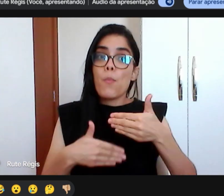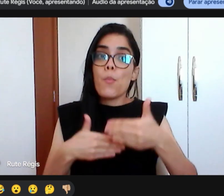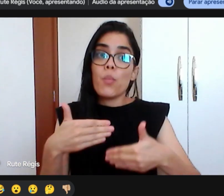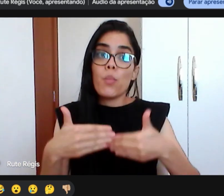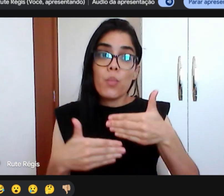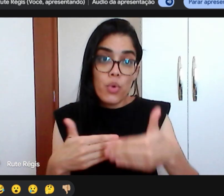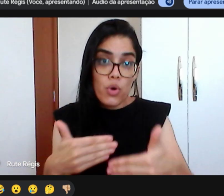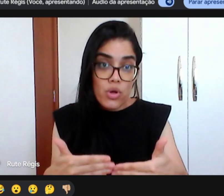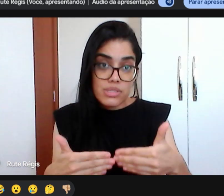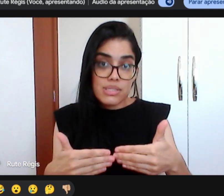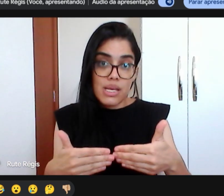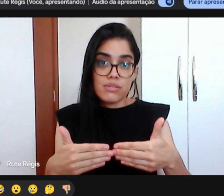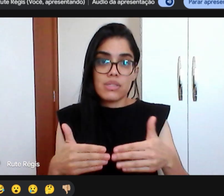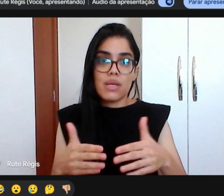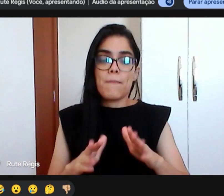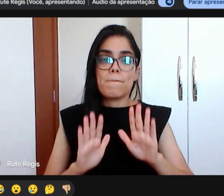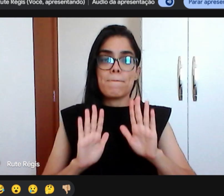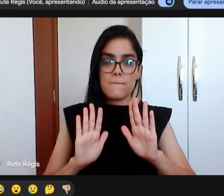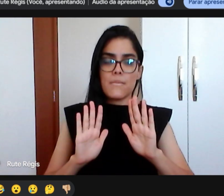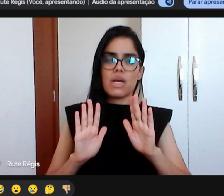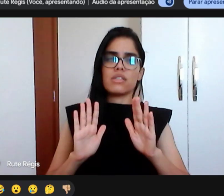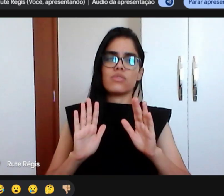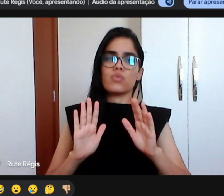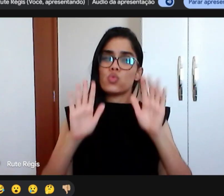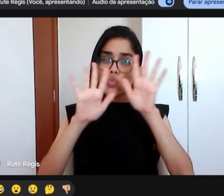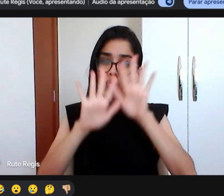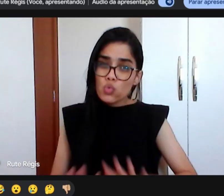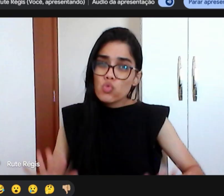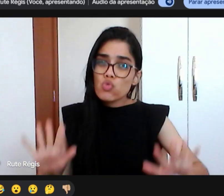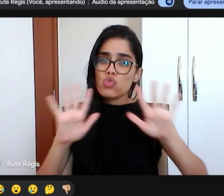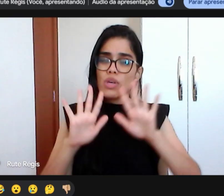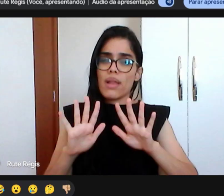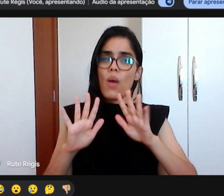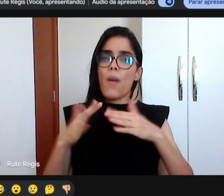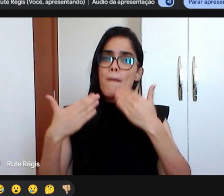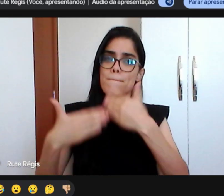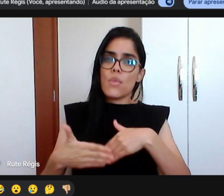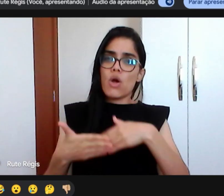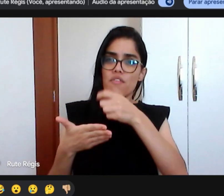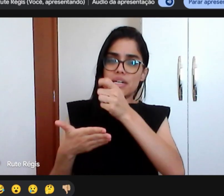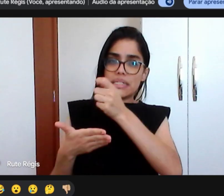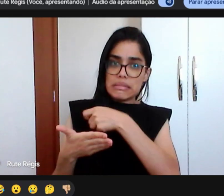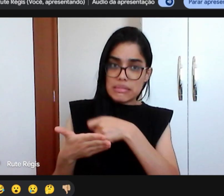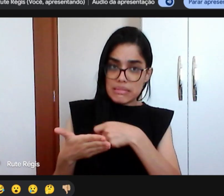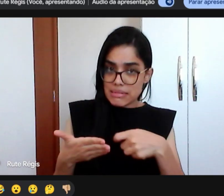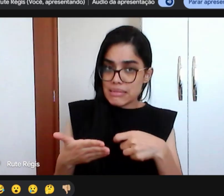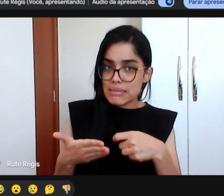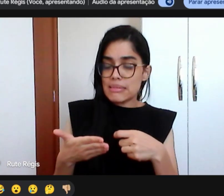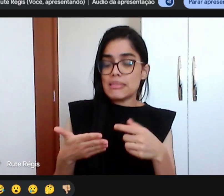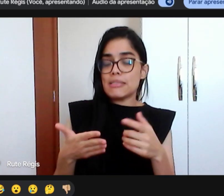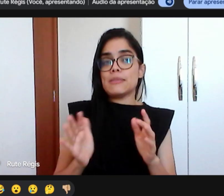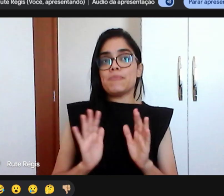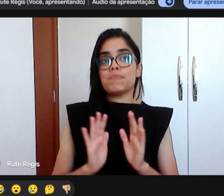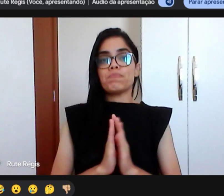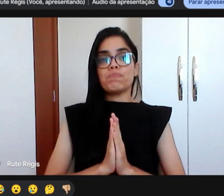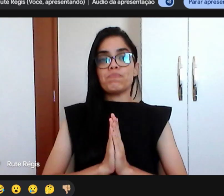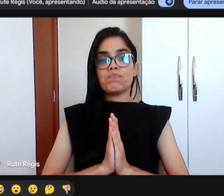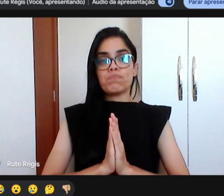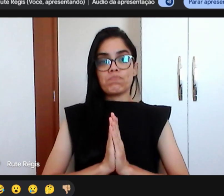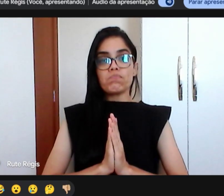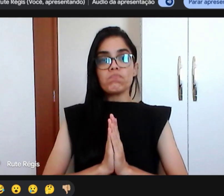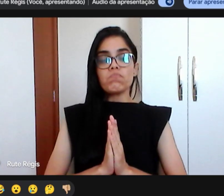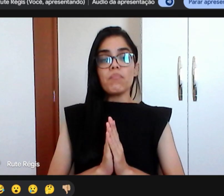E aí vocês tentam observar quais são essas leituras que o edital